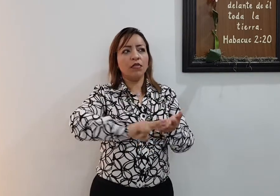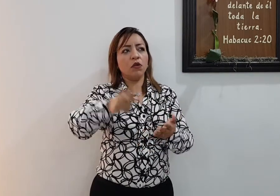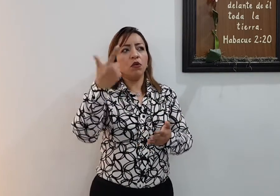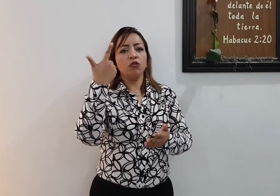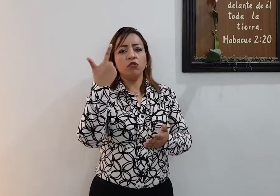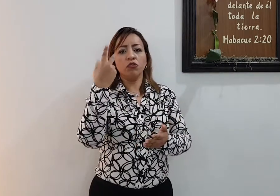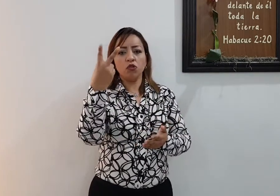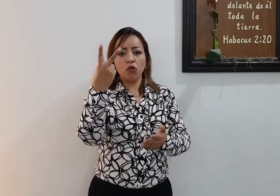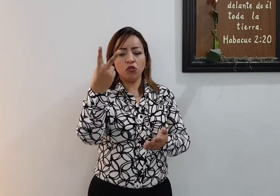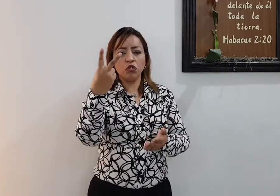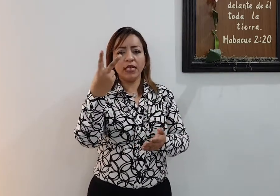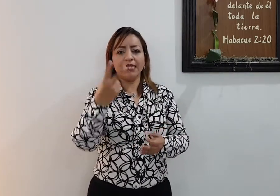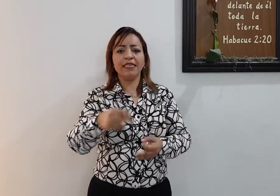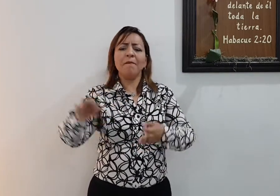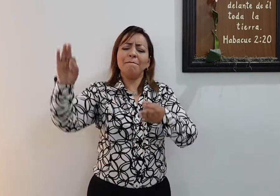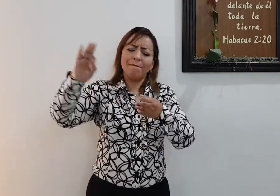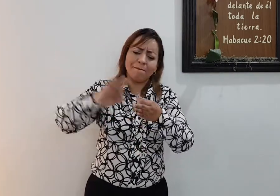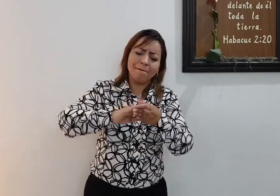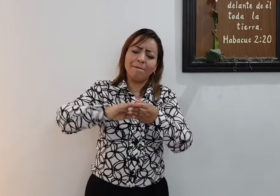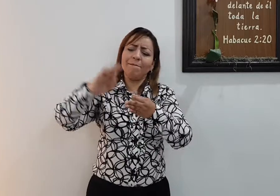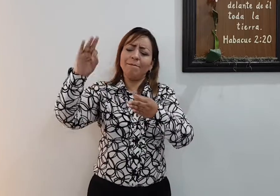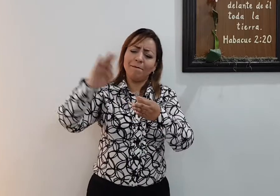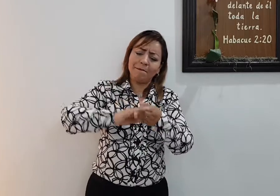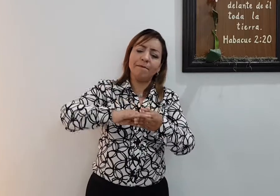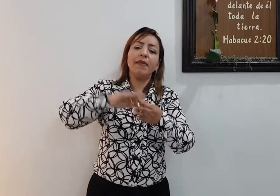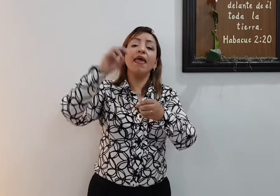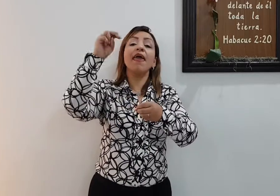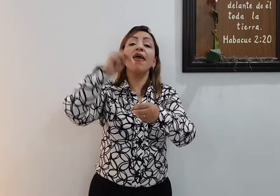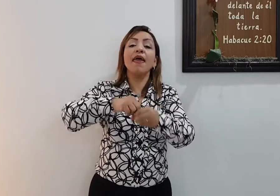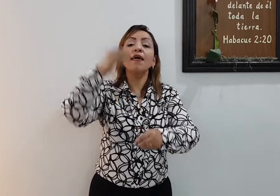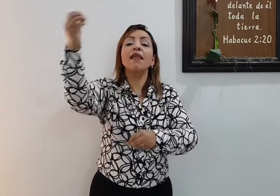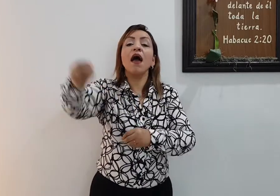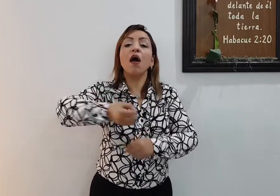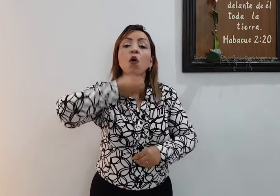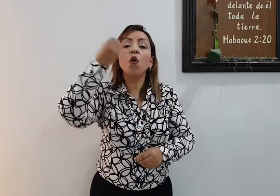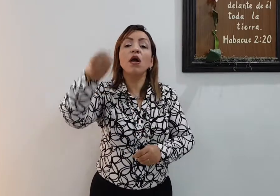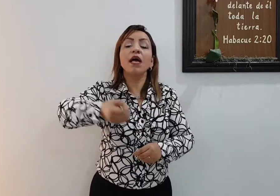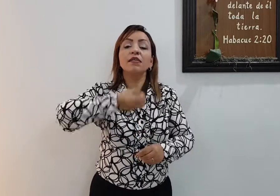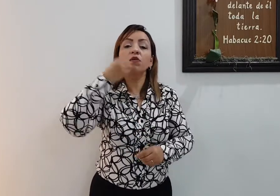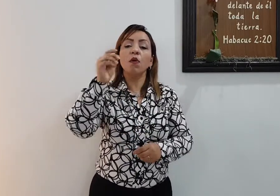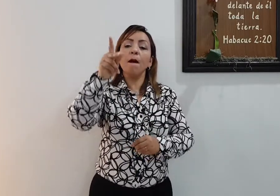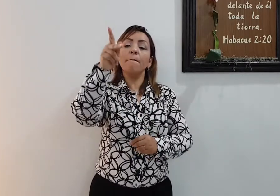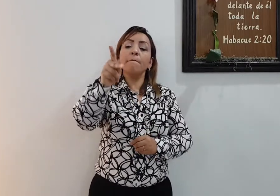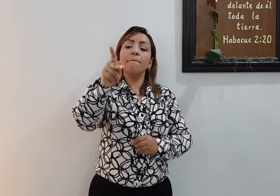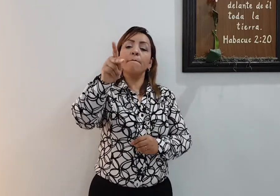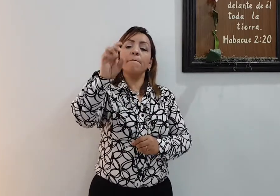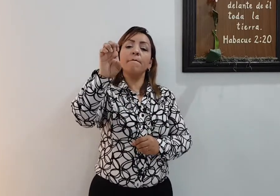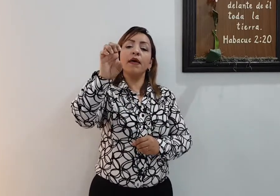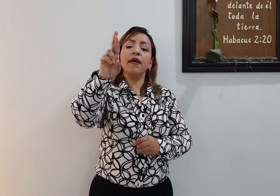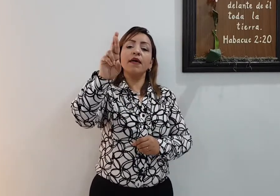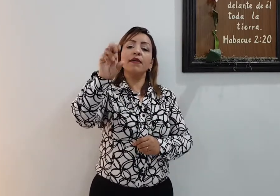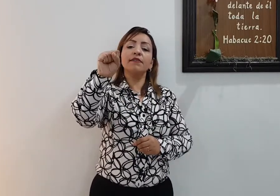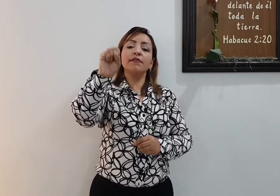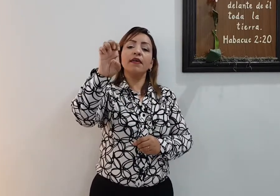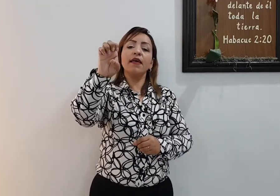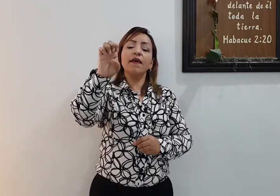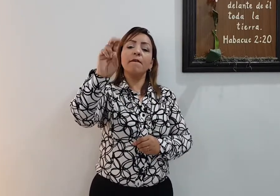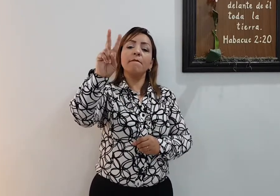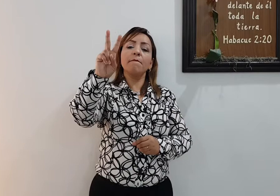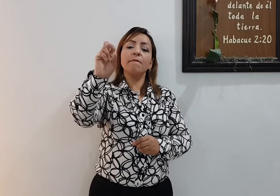habla tanto de la oración, es porque Dios sabe que necesitamos de ello. No deje de orar, hermano. Haga su altar de oración,